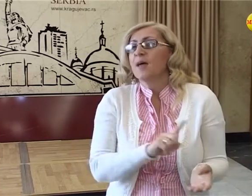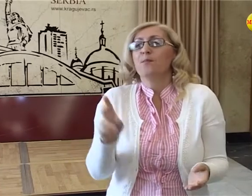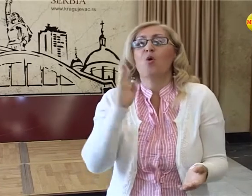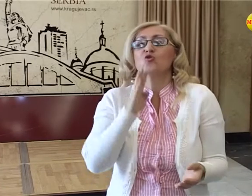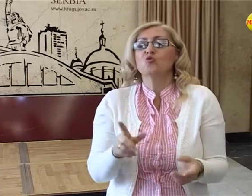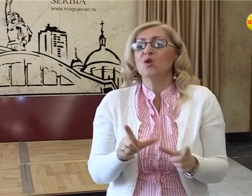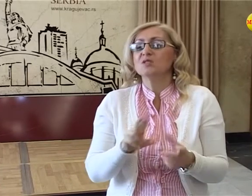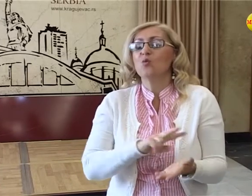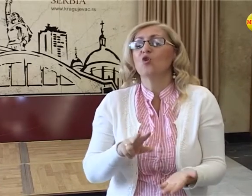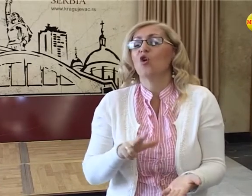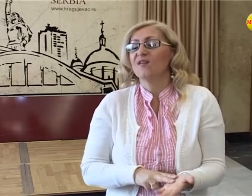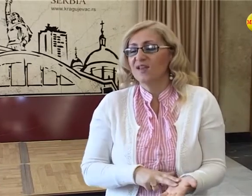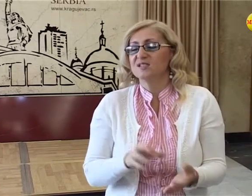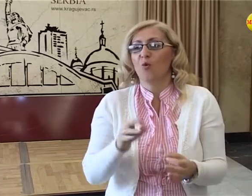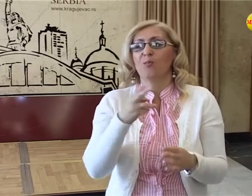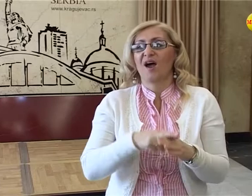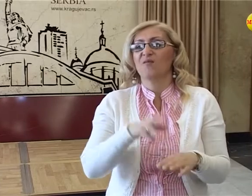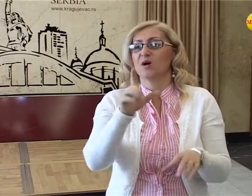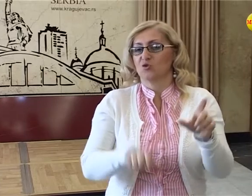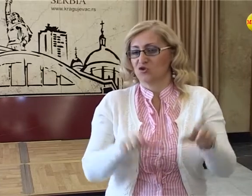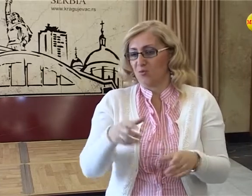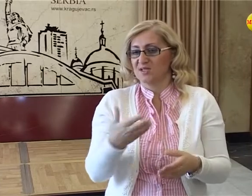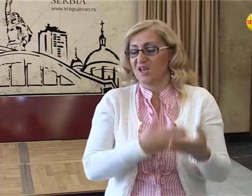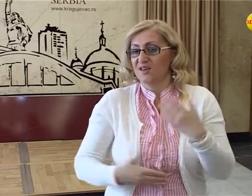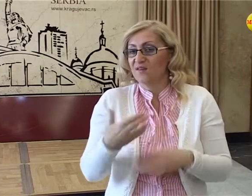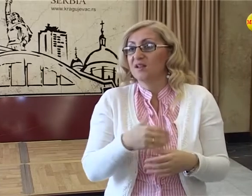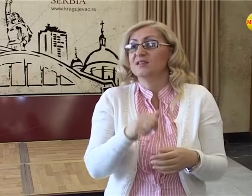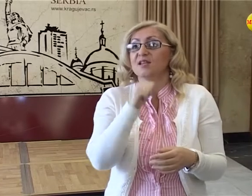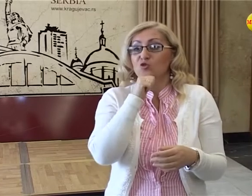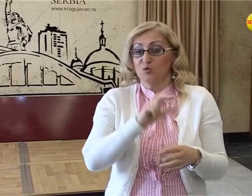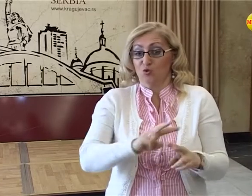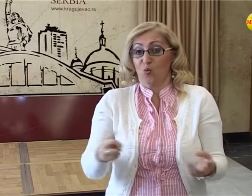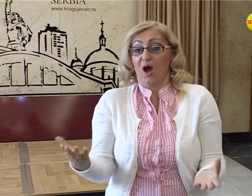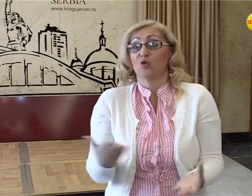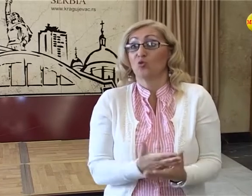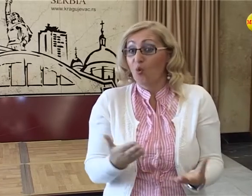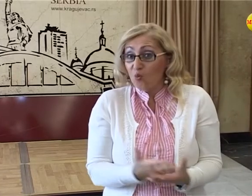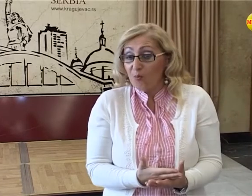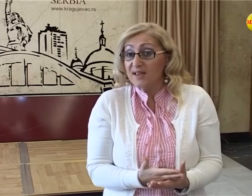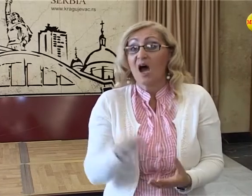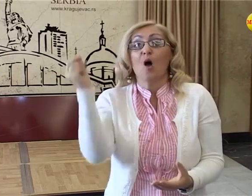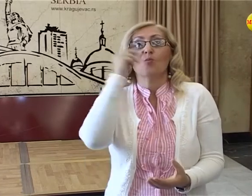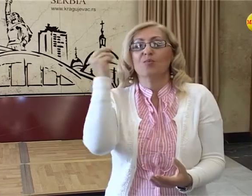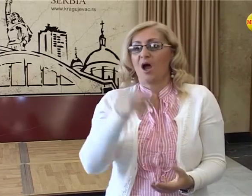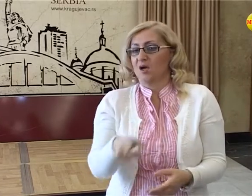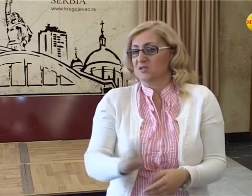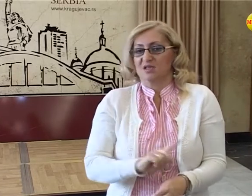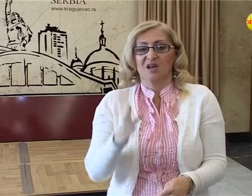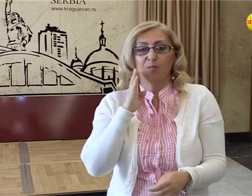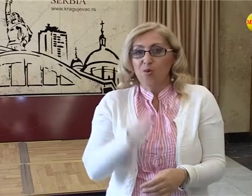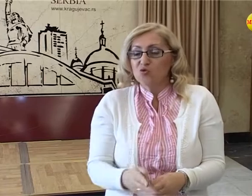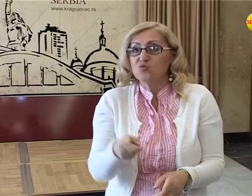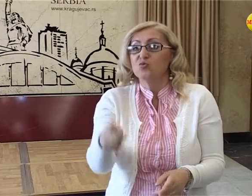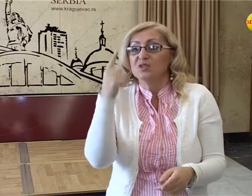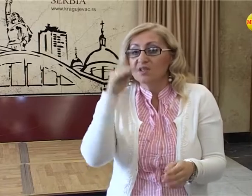škole za gluve i ostale, što je jako važno, znači ne poštuje se Konvencija Ujedinjenih nacija o pravima osoba sa invaliditetom, niti